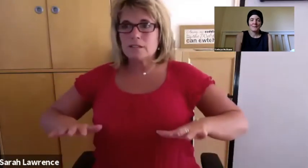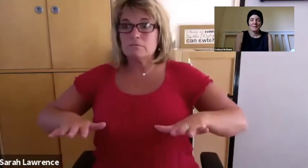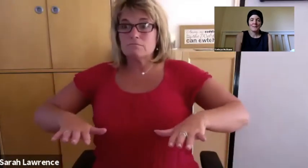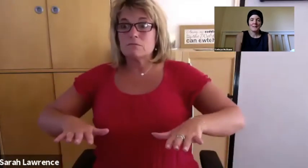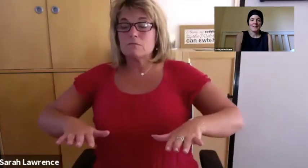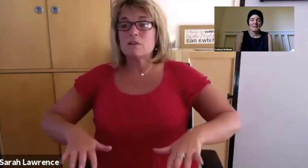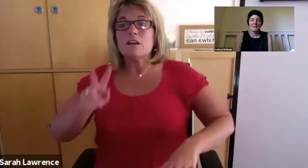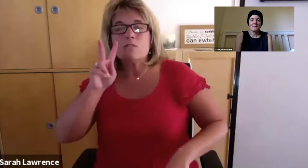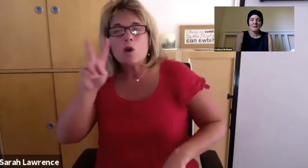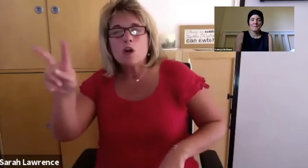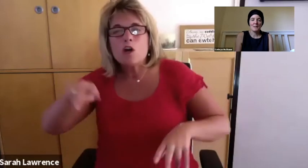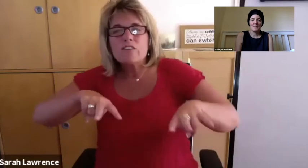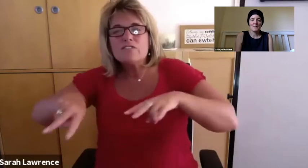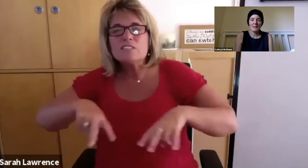y cariad am y wlad.